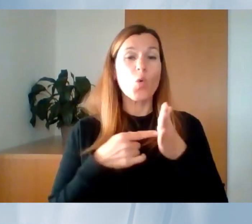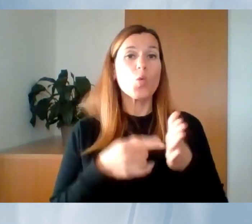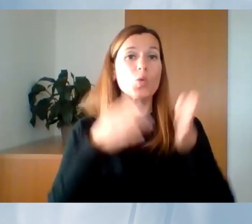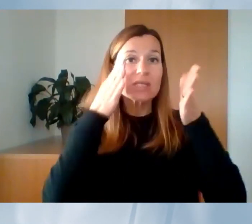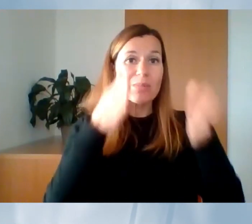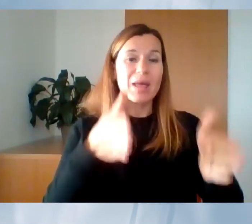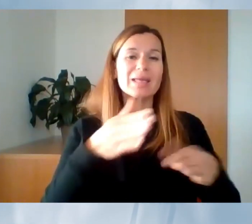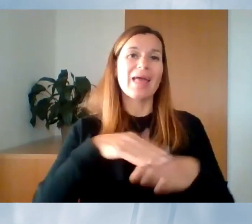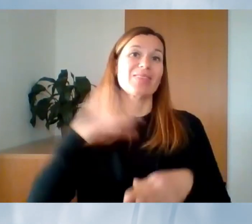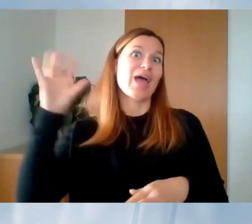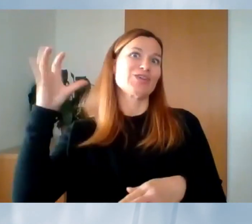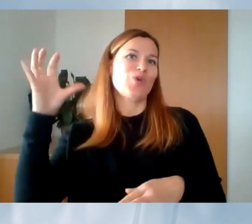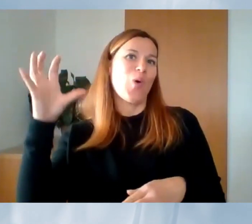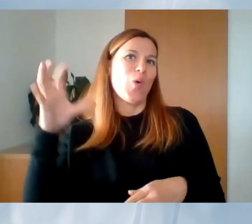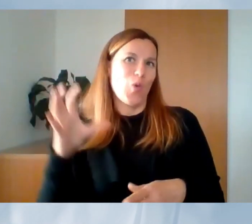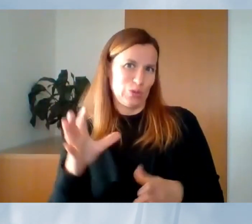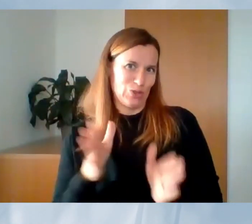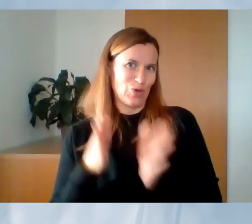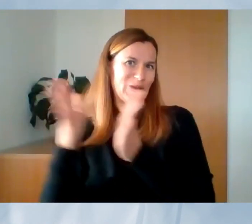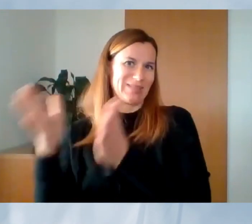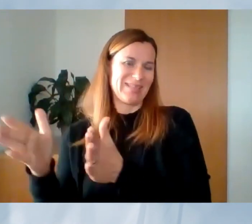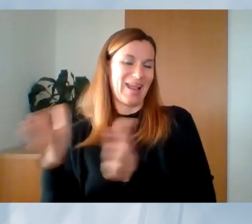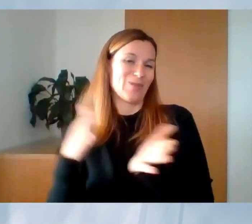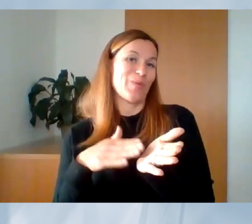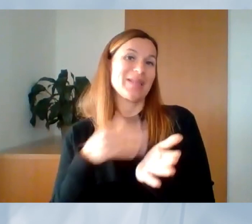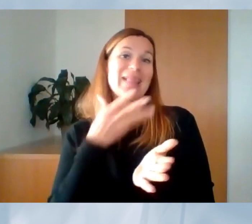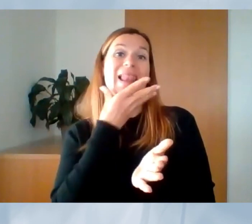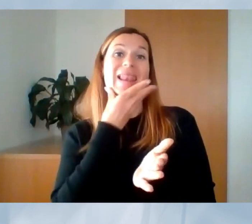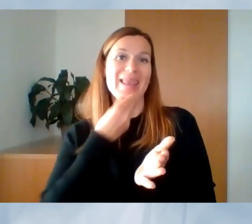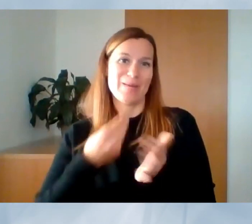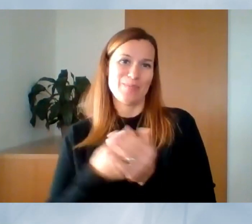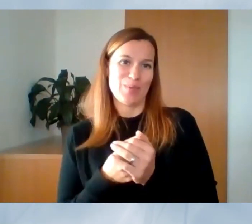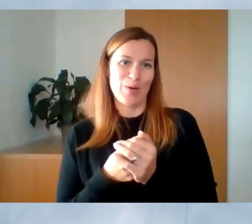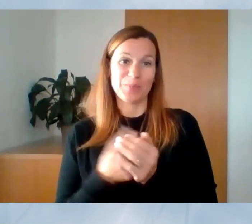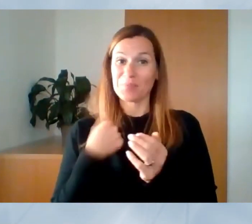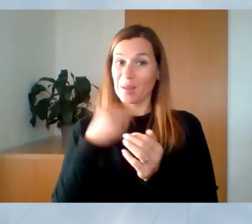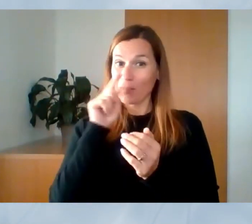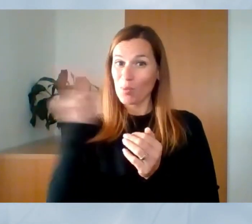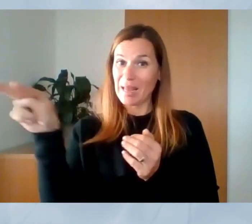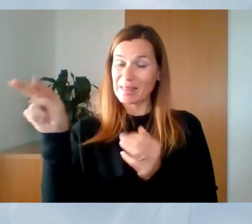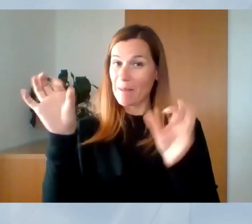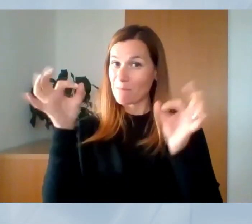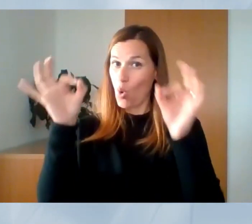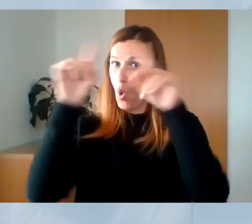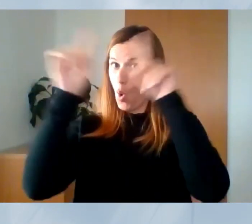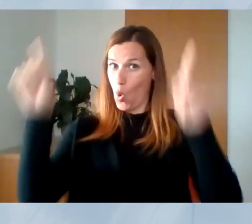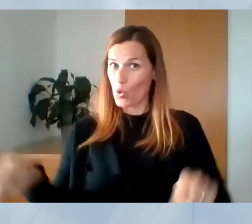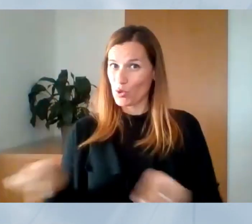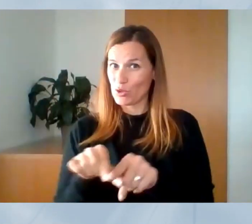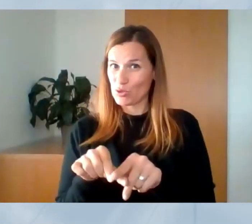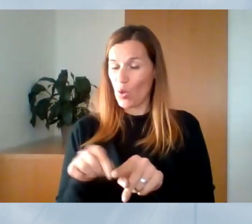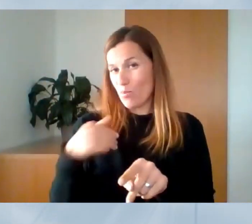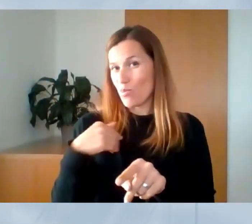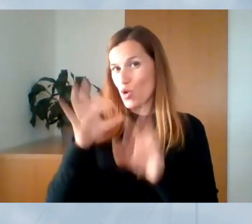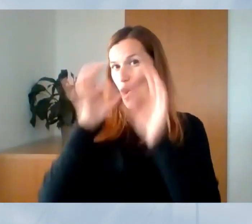pozornost usmerja na sončno stran, na lepo. Jaz zdaj čez okno gledam